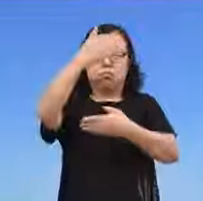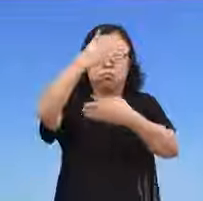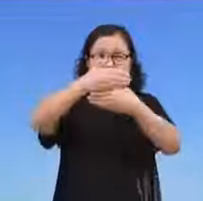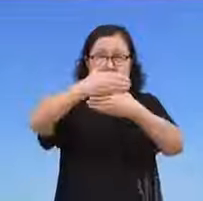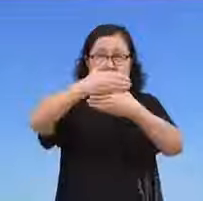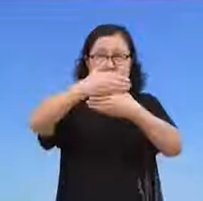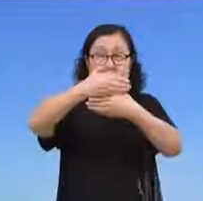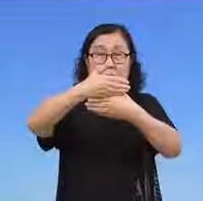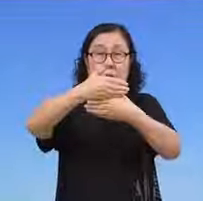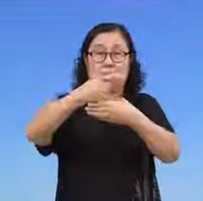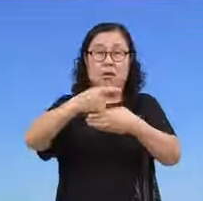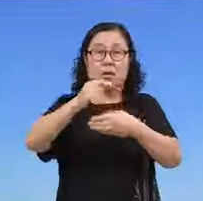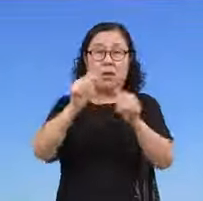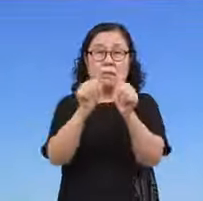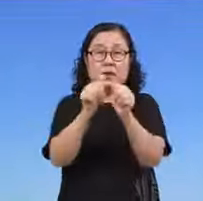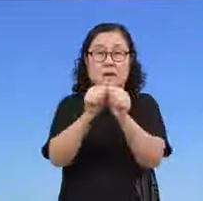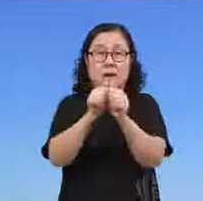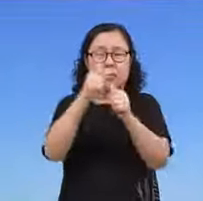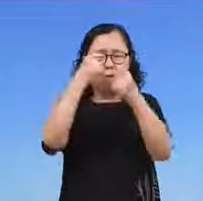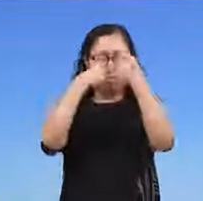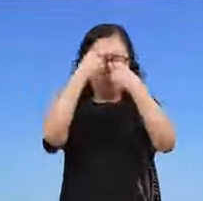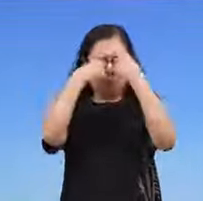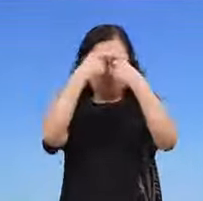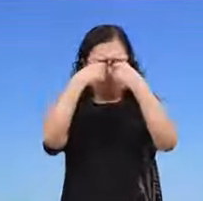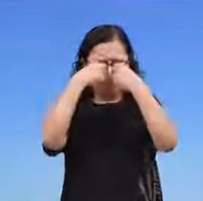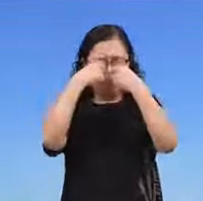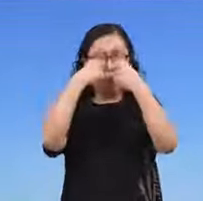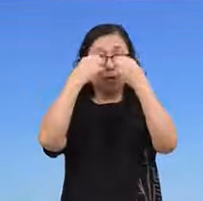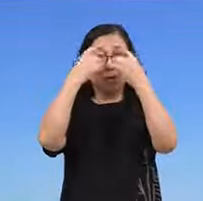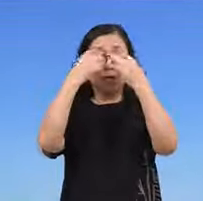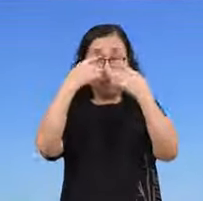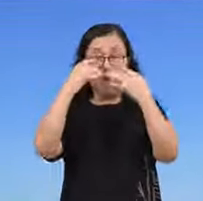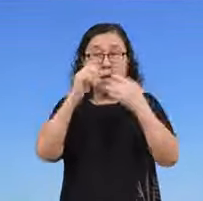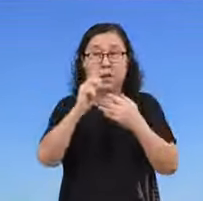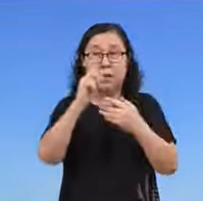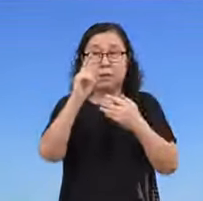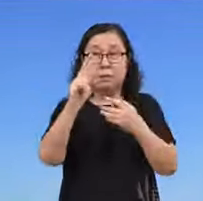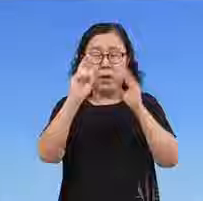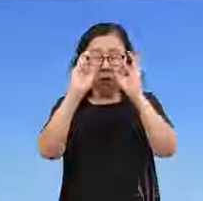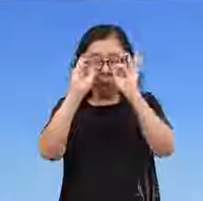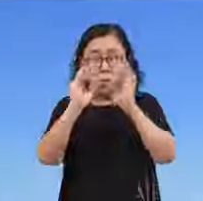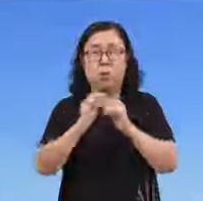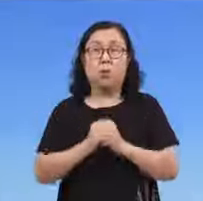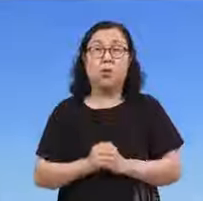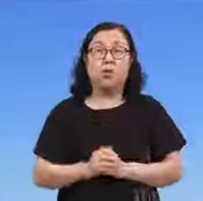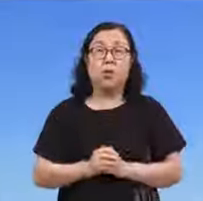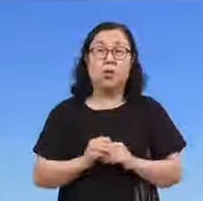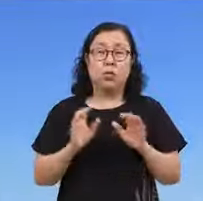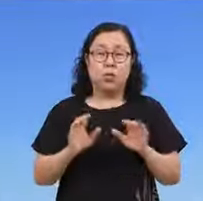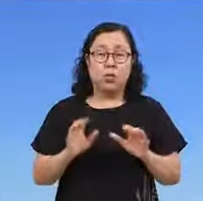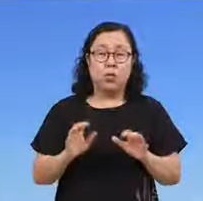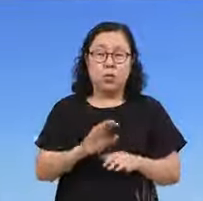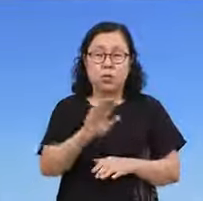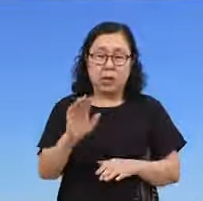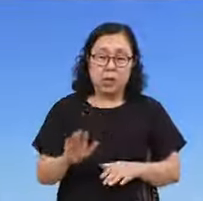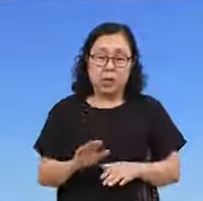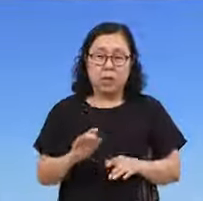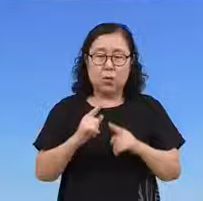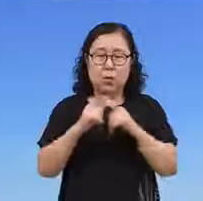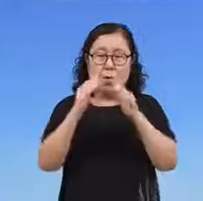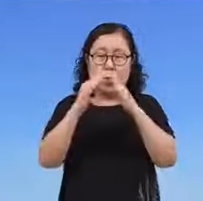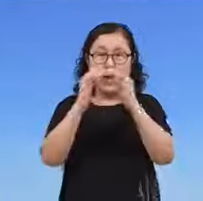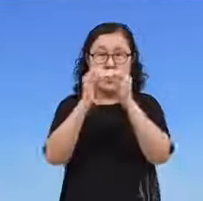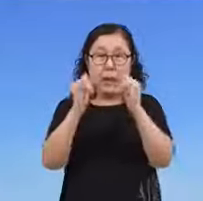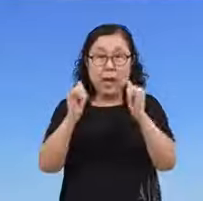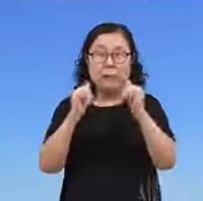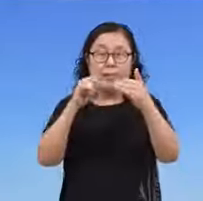그 부부 중에 남자가 울먹울먹하고 눈물을 흘리고 이런 그 화면들을 보면서 오늘도 우리 성도님들